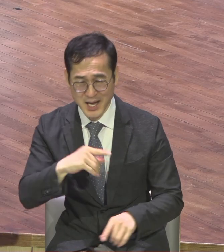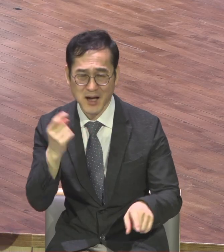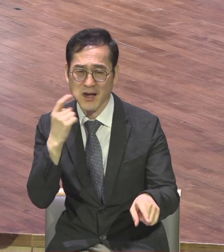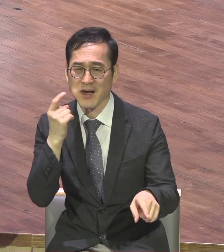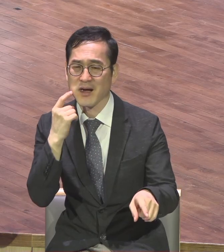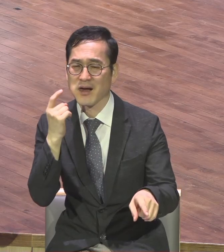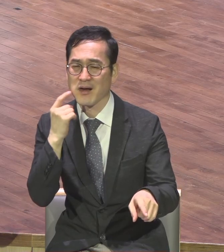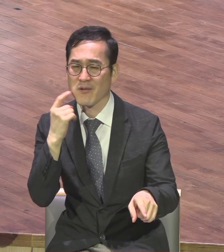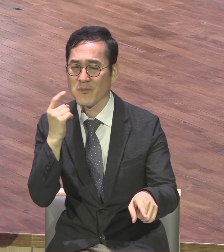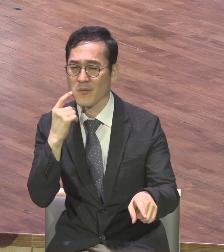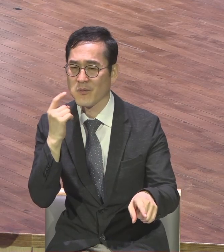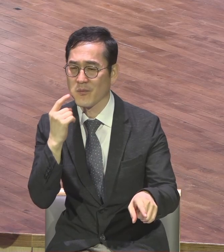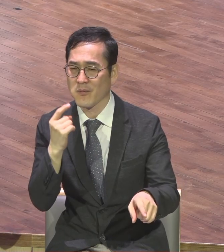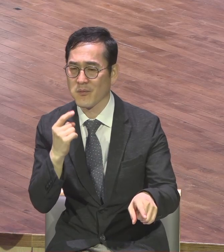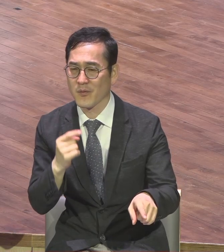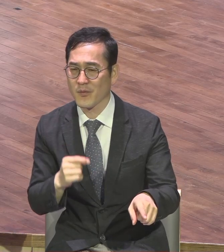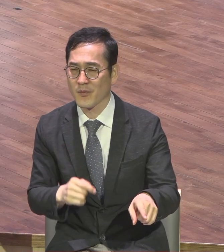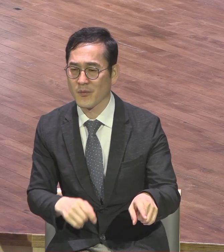없어집니다.